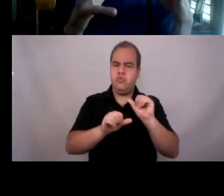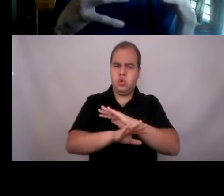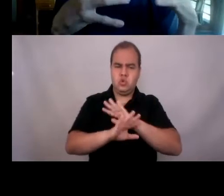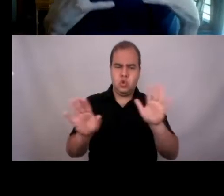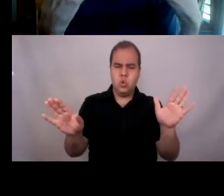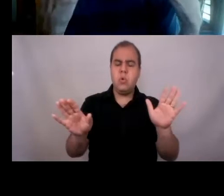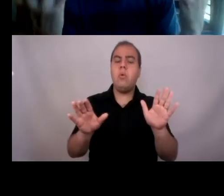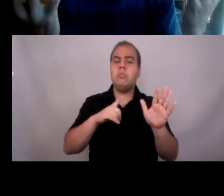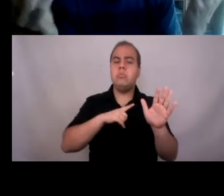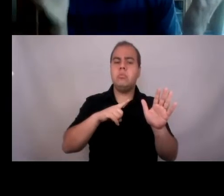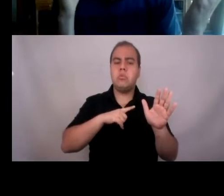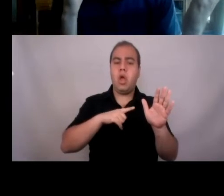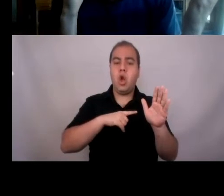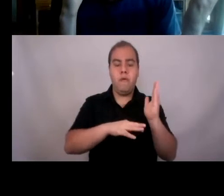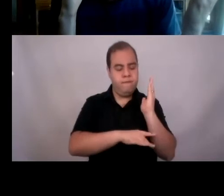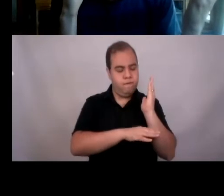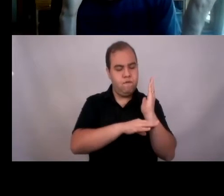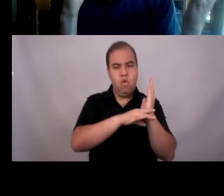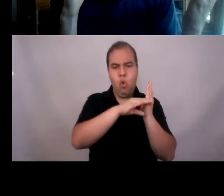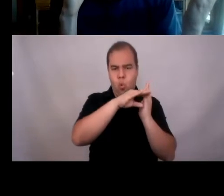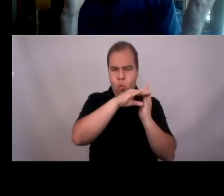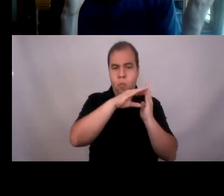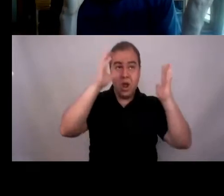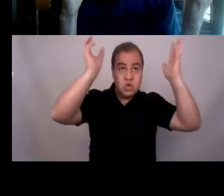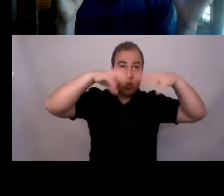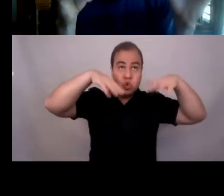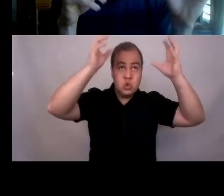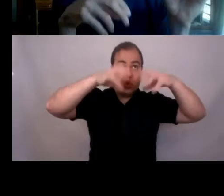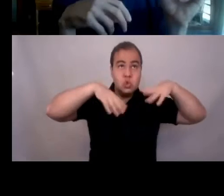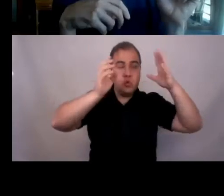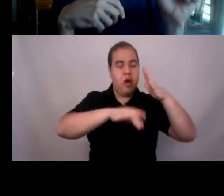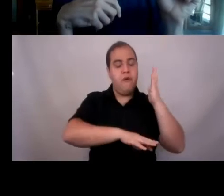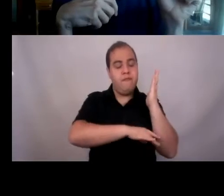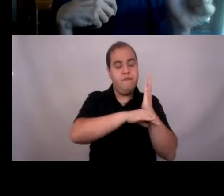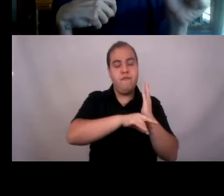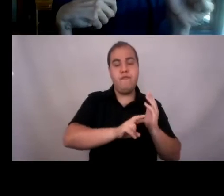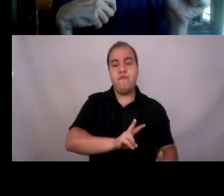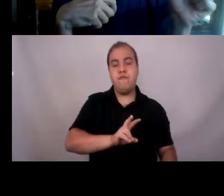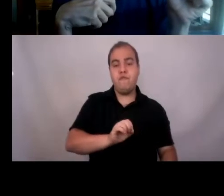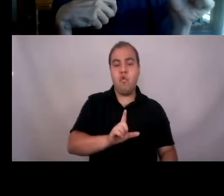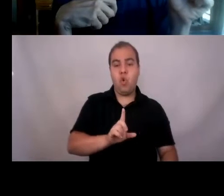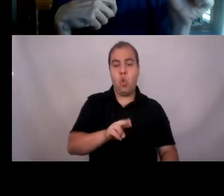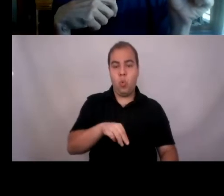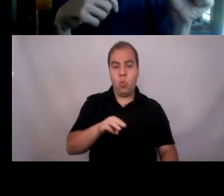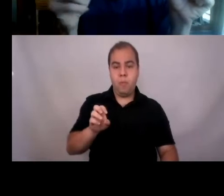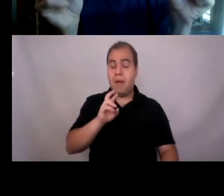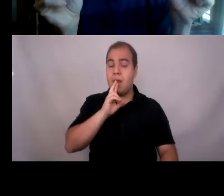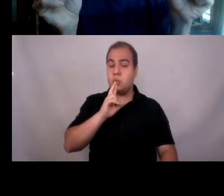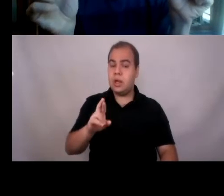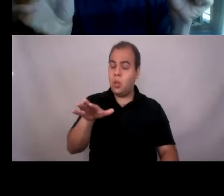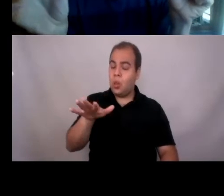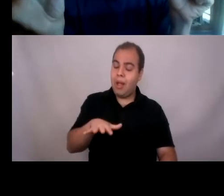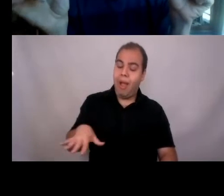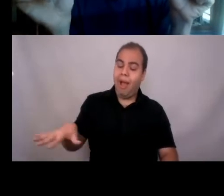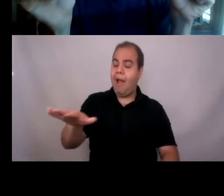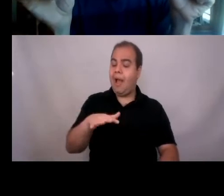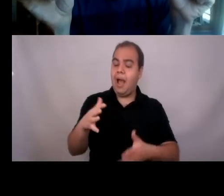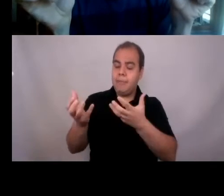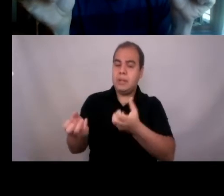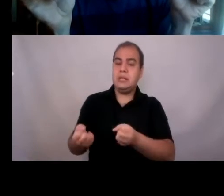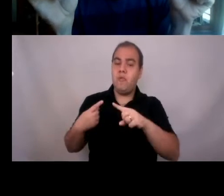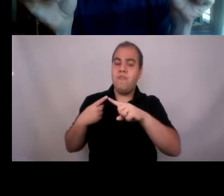fala que o volume gerado por uma chuva, ele é resultado da área de captação vezes